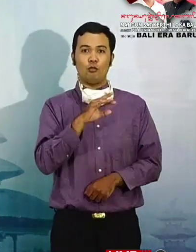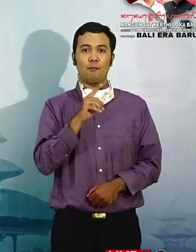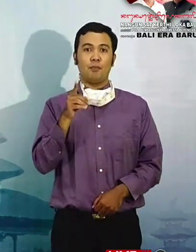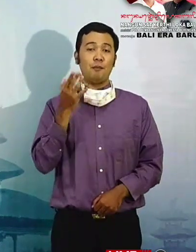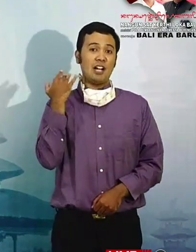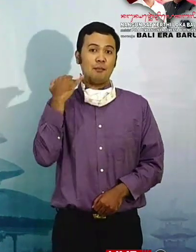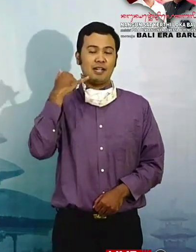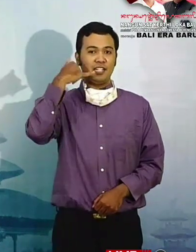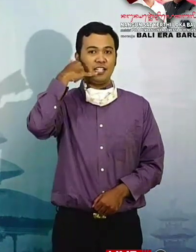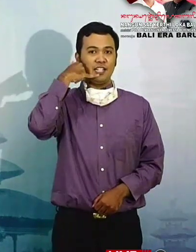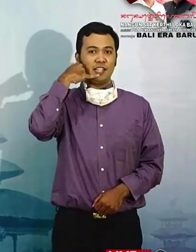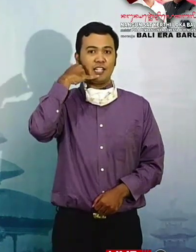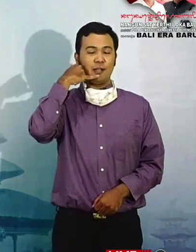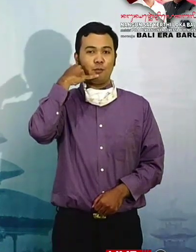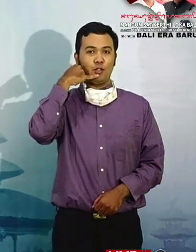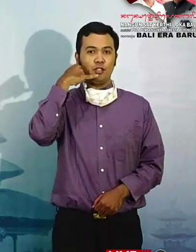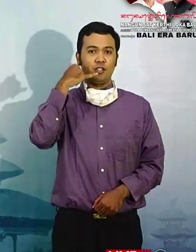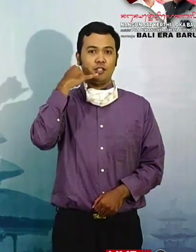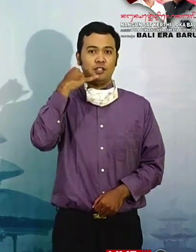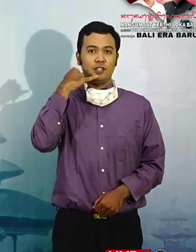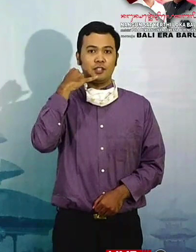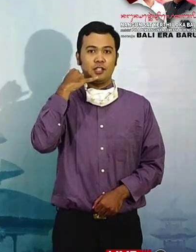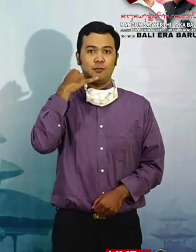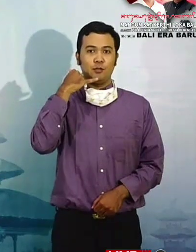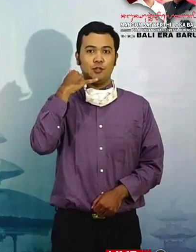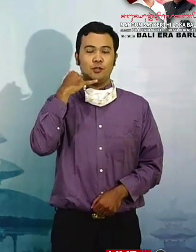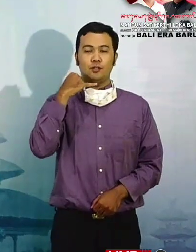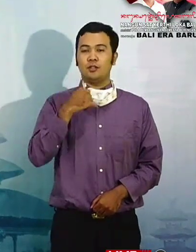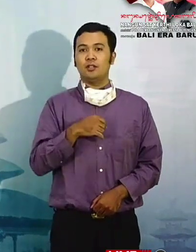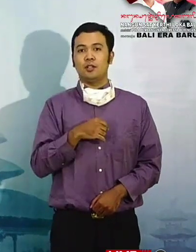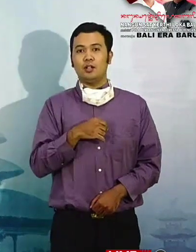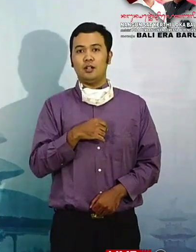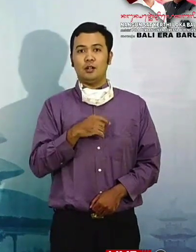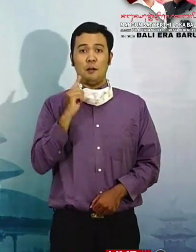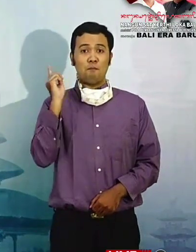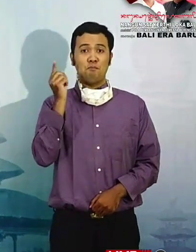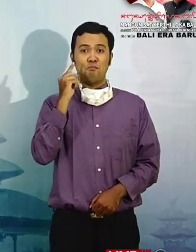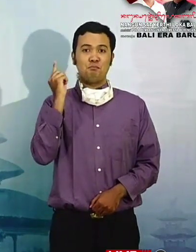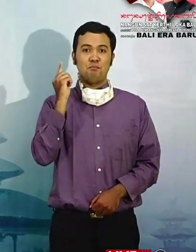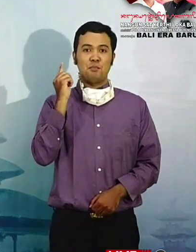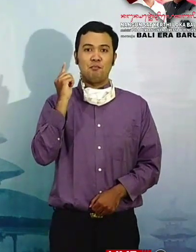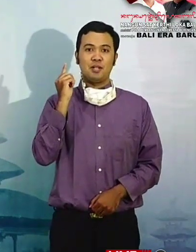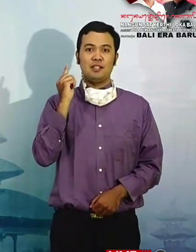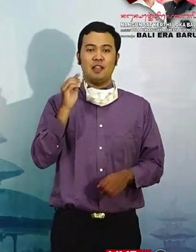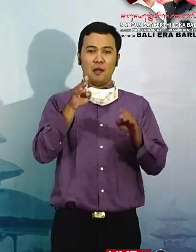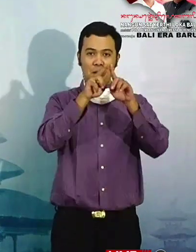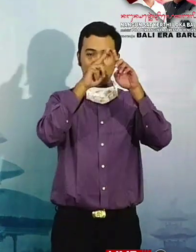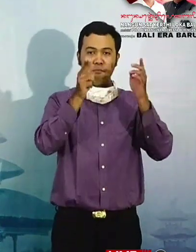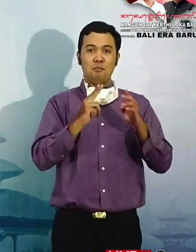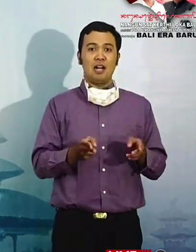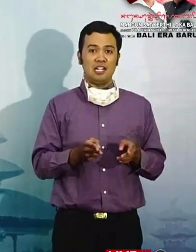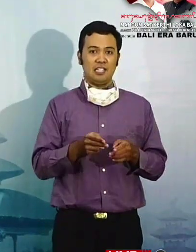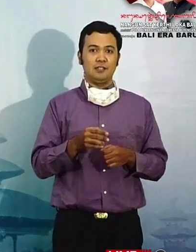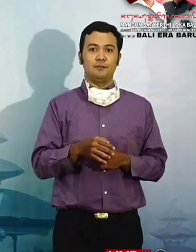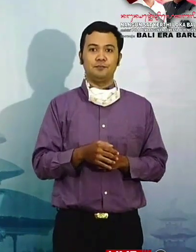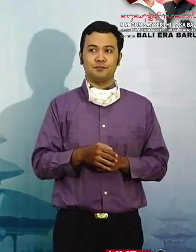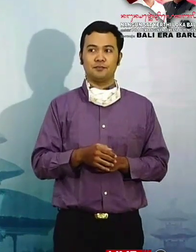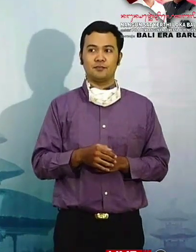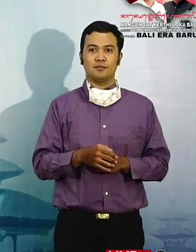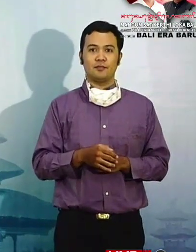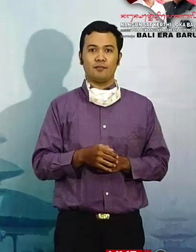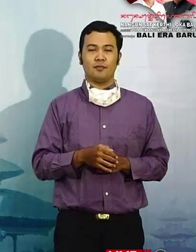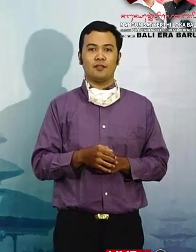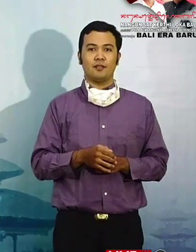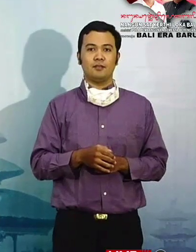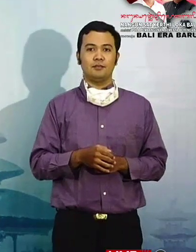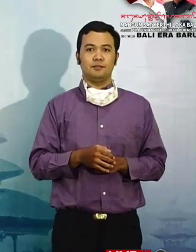langsung Bupati Bangli untuk mendapatkan informasi bagaimana duduk persoalan yang sebenarnya. Sudah saya